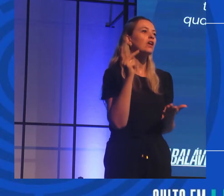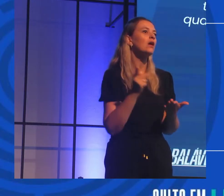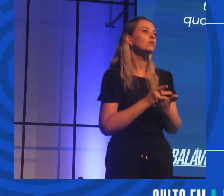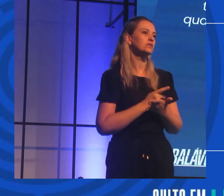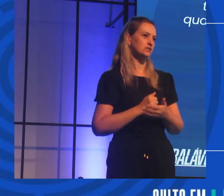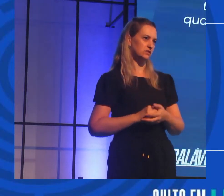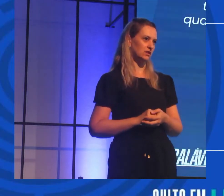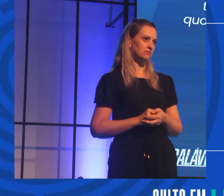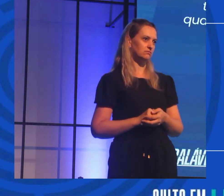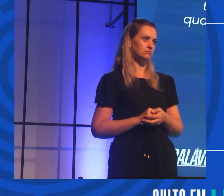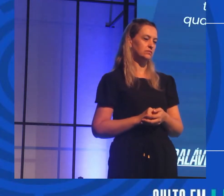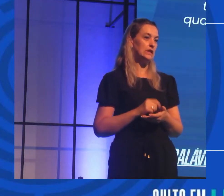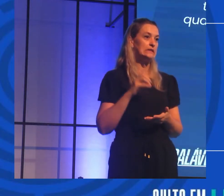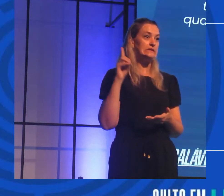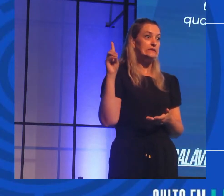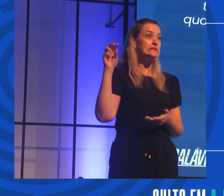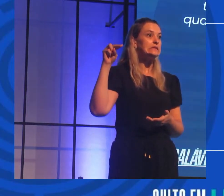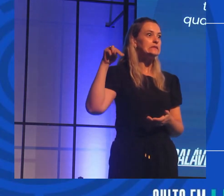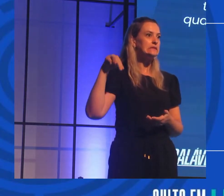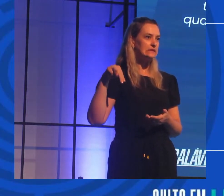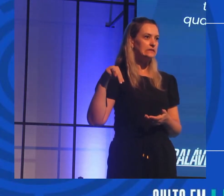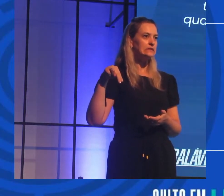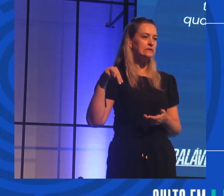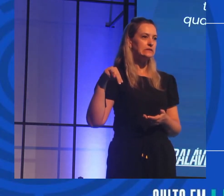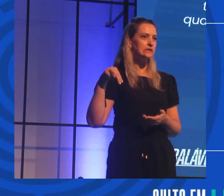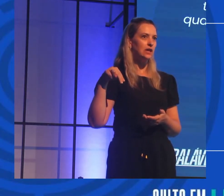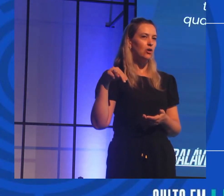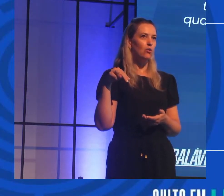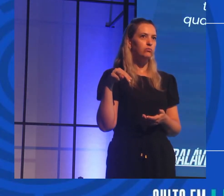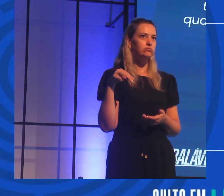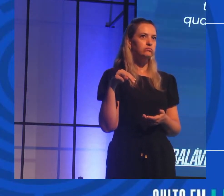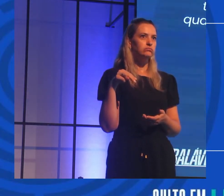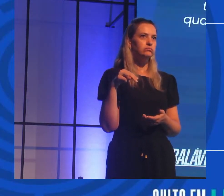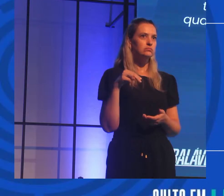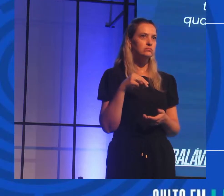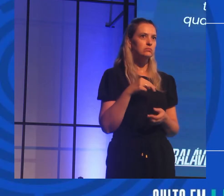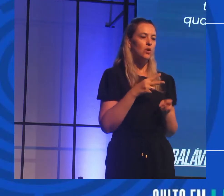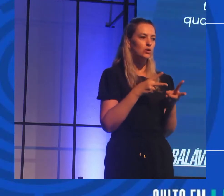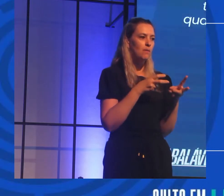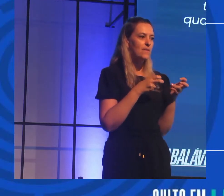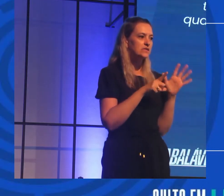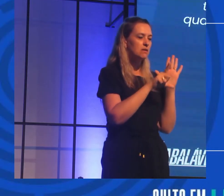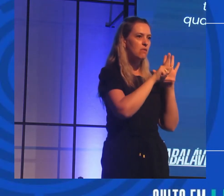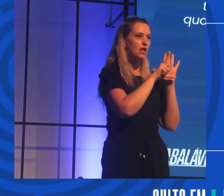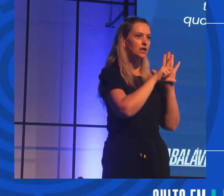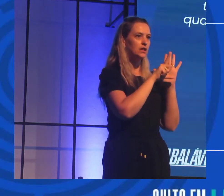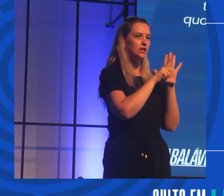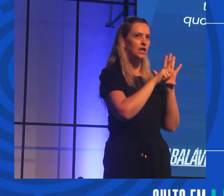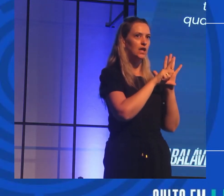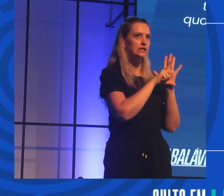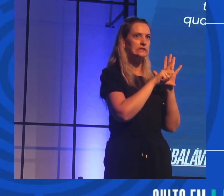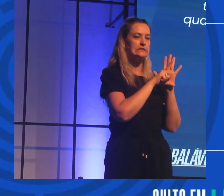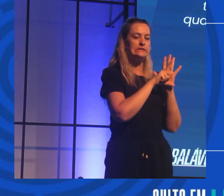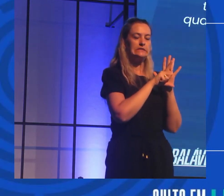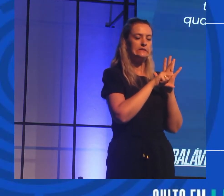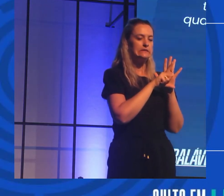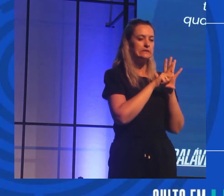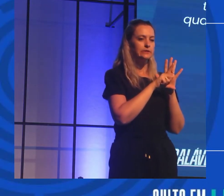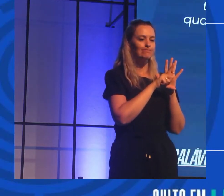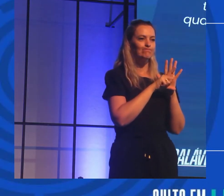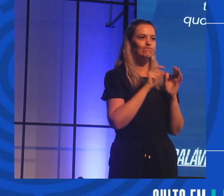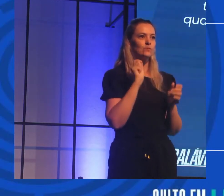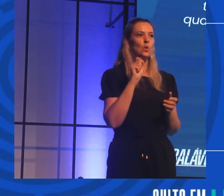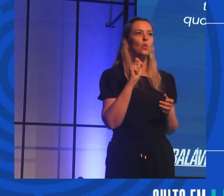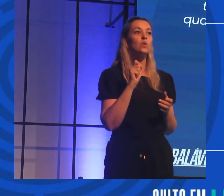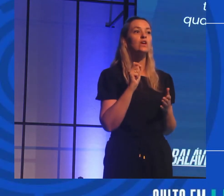rei, ninguém ora a nenhum Deus, menos ao rei Dário, vai para a cova dos leões. O que